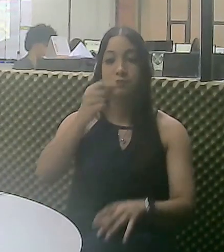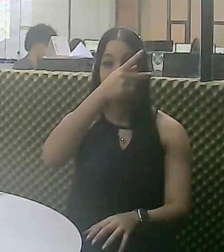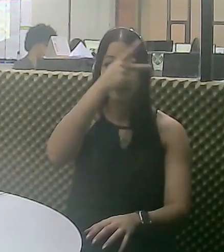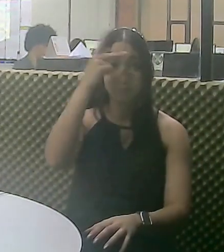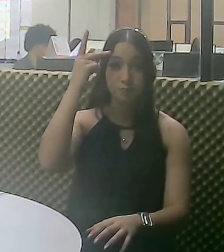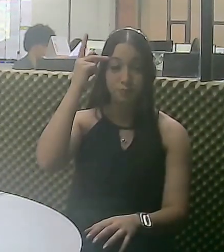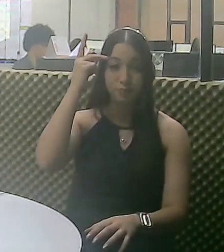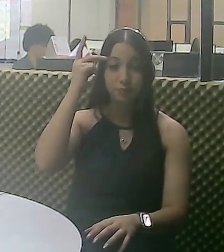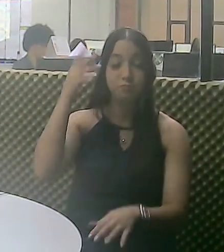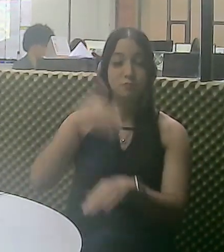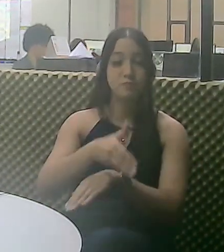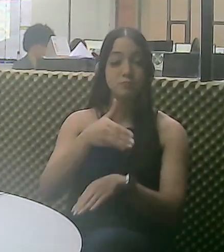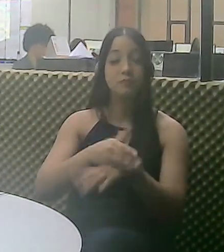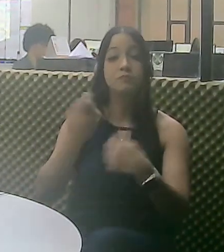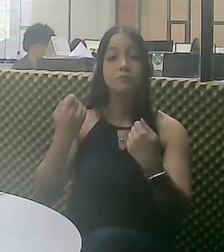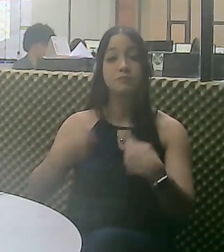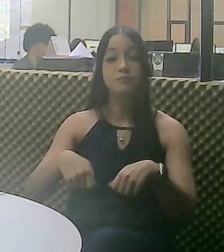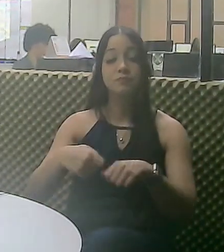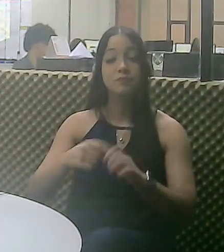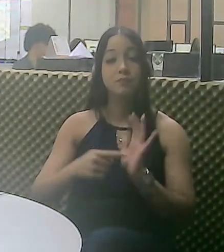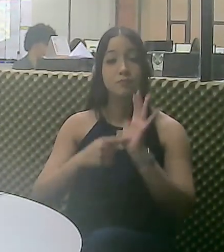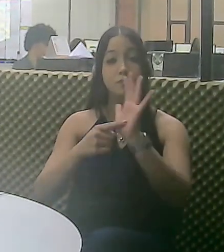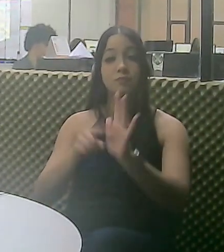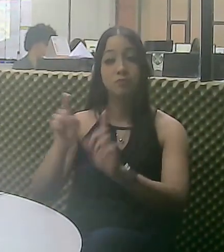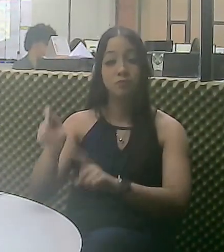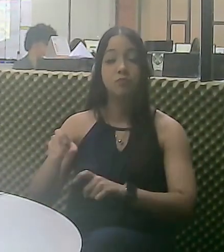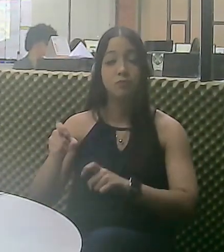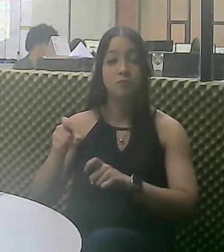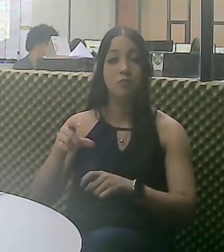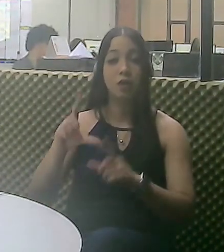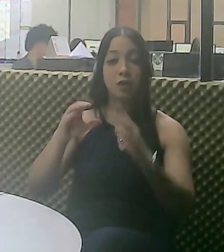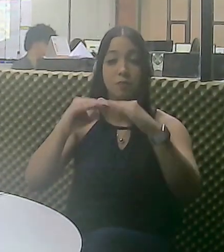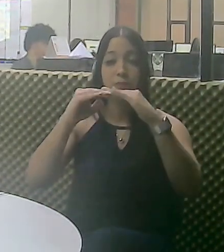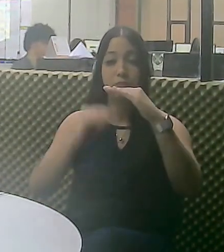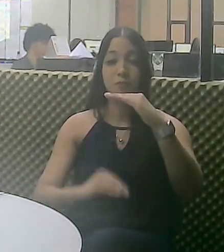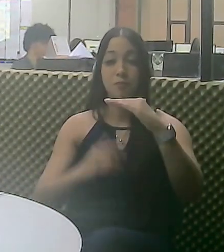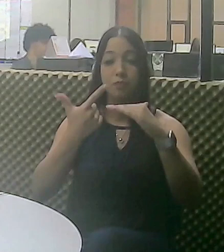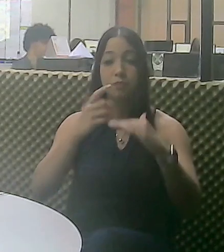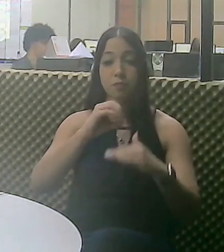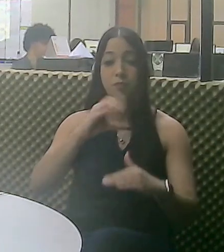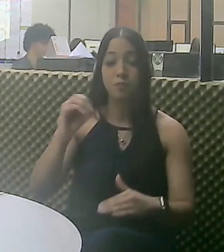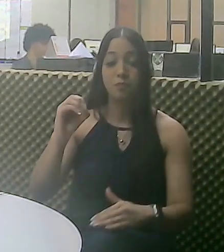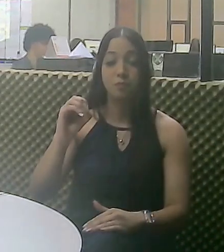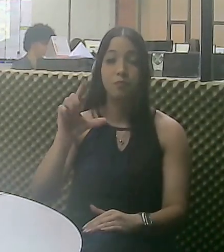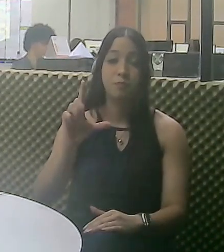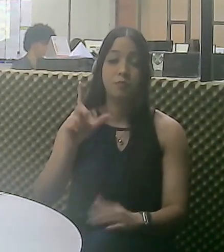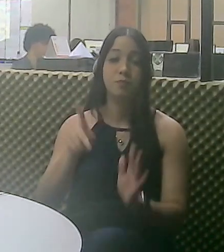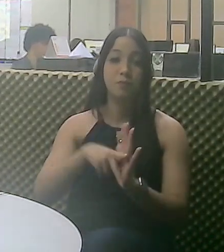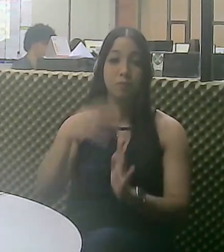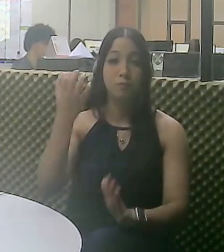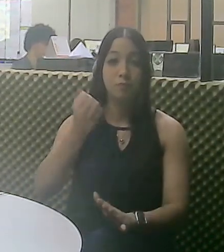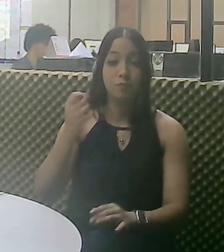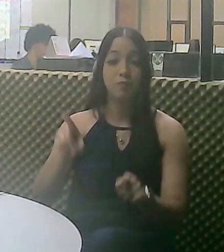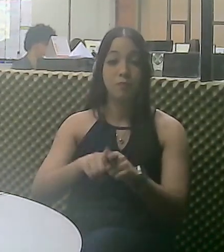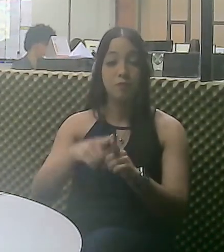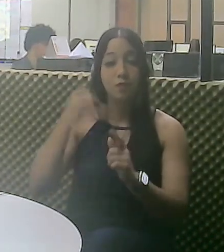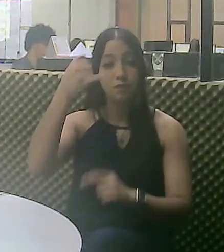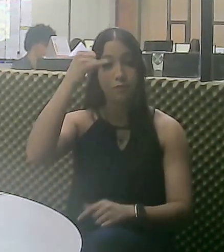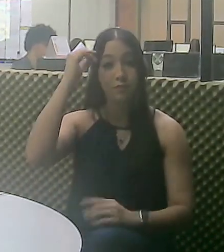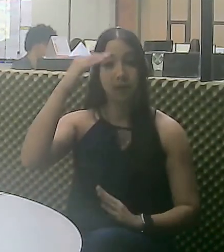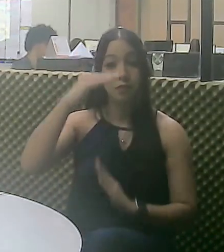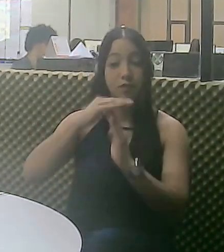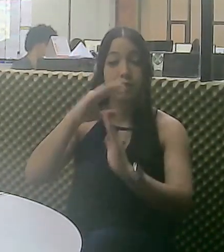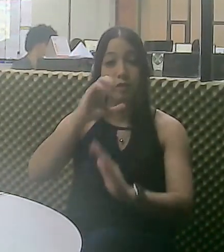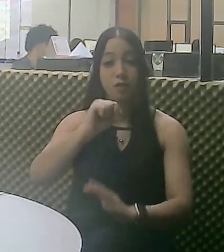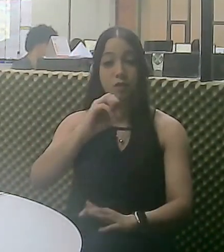para participar é preciso comprovar a produção diária abaixo dos 200 litros de leite e propriedade rural como